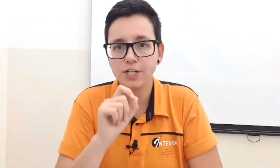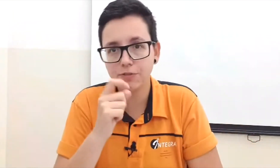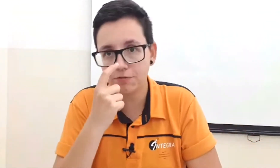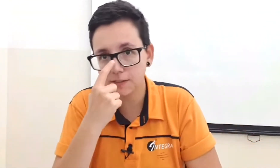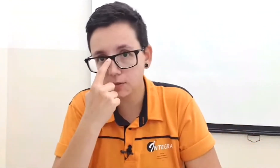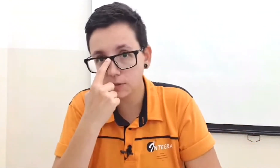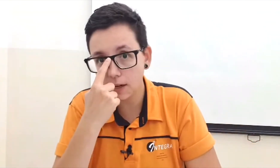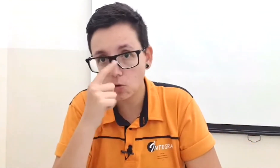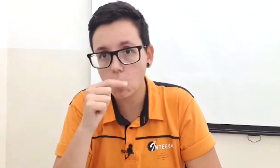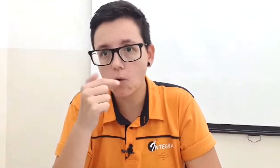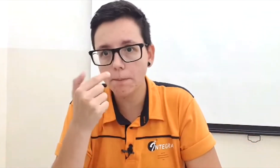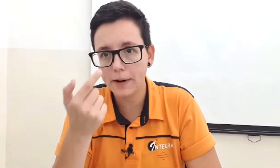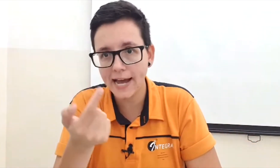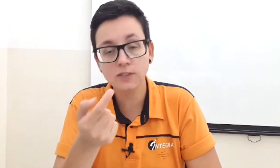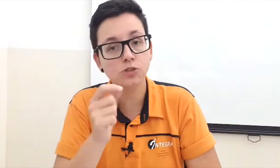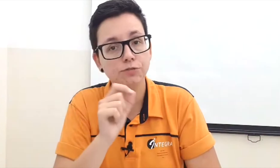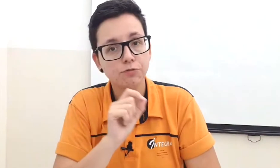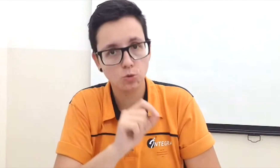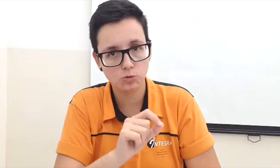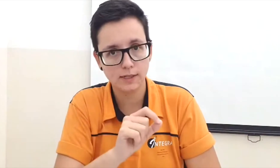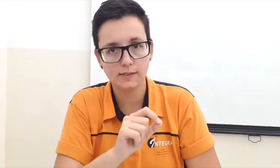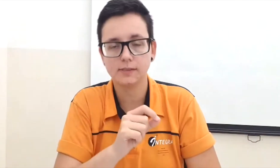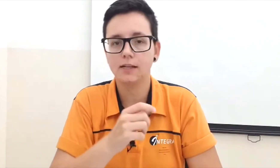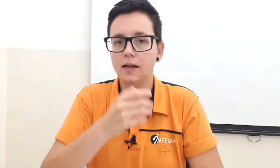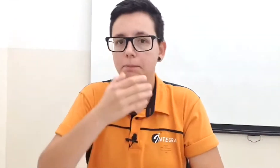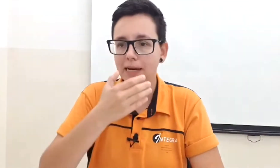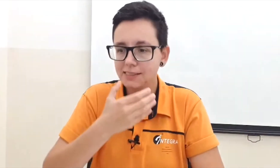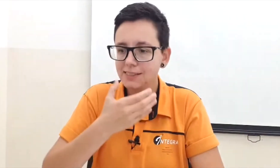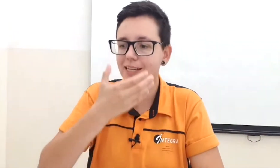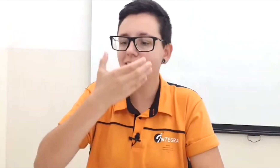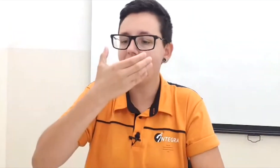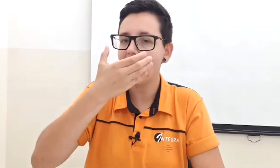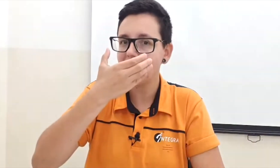vai fazer o sinal completo de frutas. Maçã,